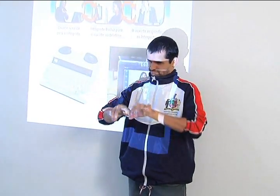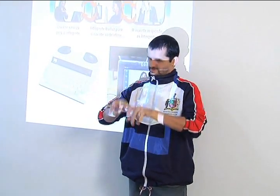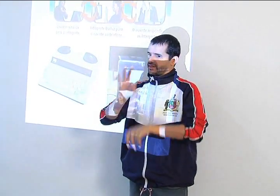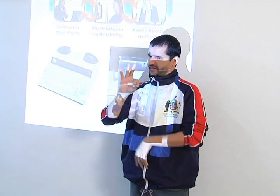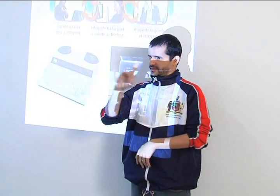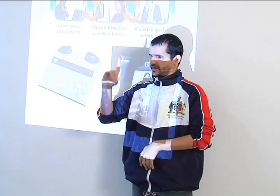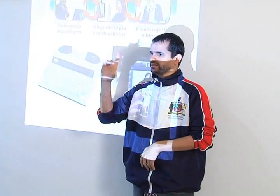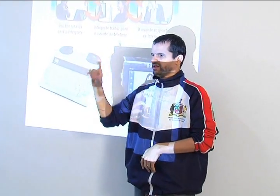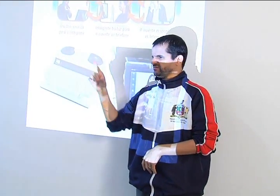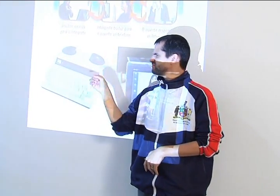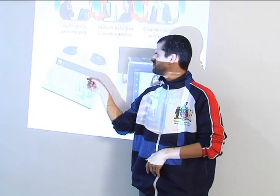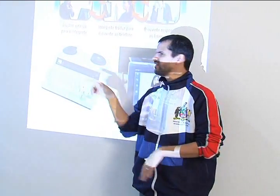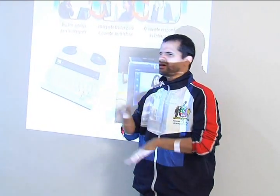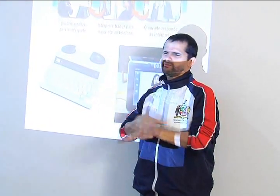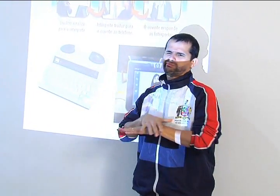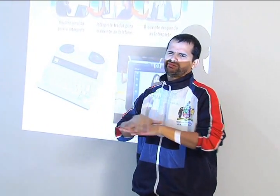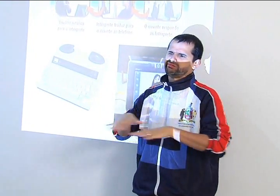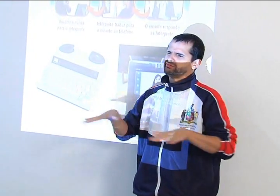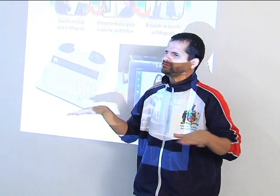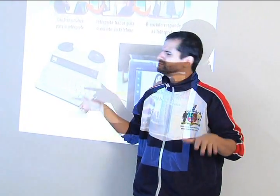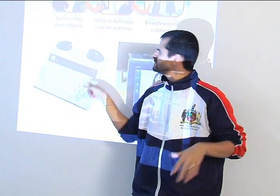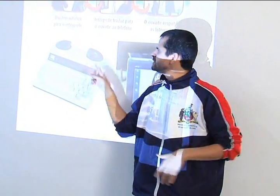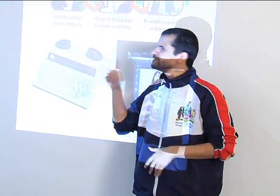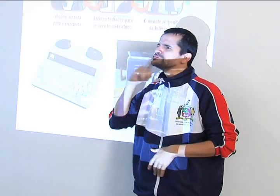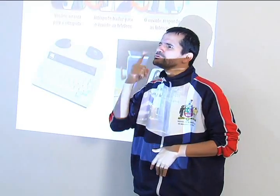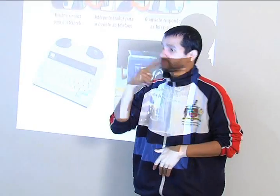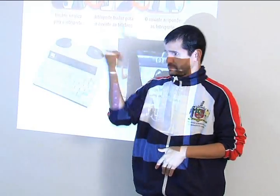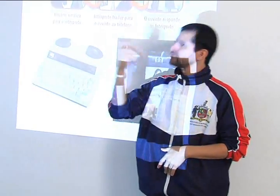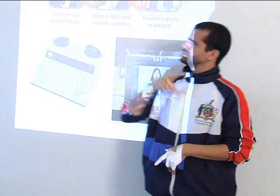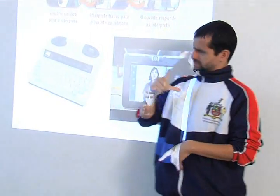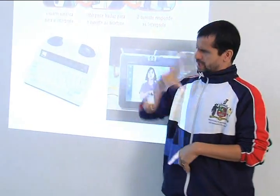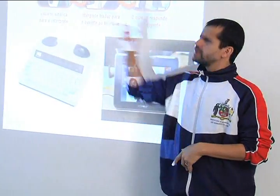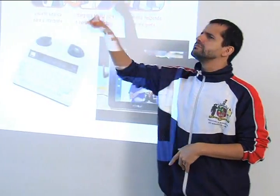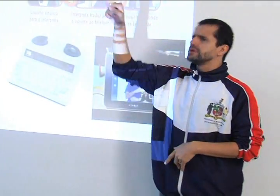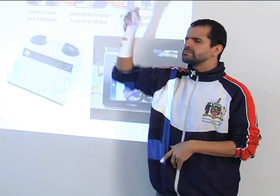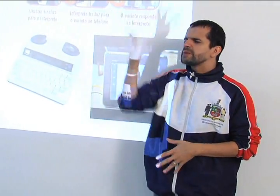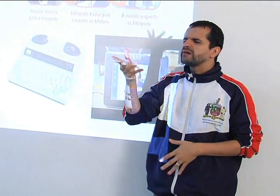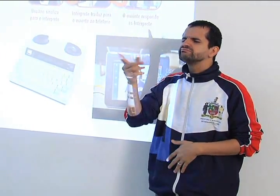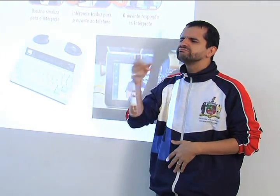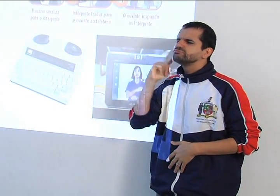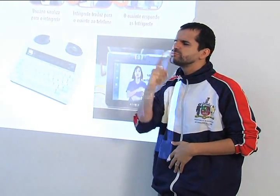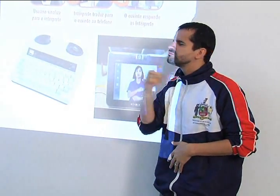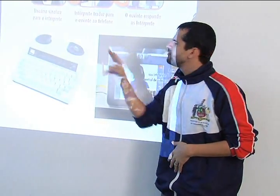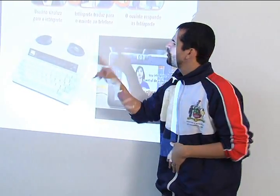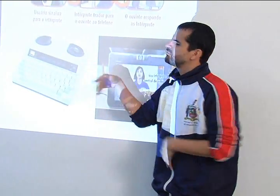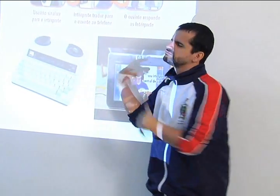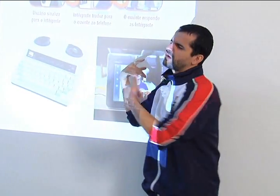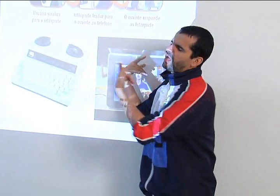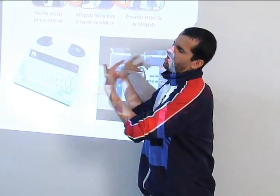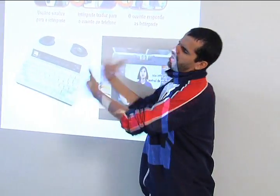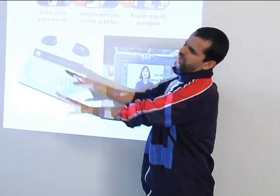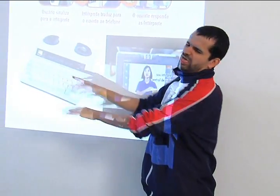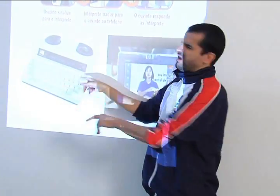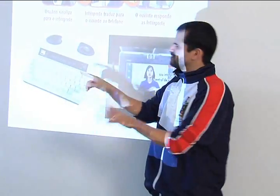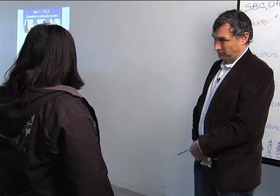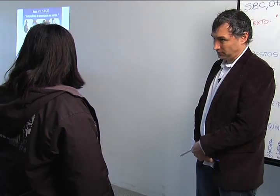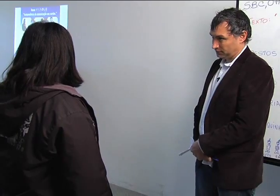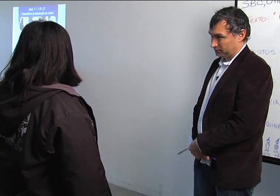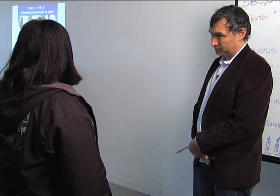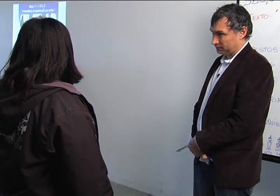César, que também é surdo, acontece 2 vezes por semana no contraturno, durante 45 minutos. Quem vai traduzir